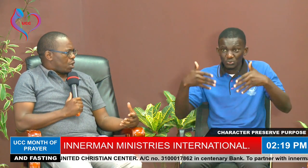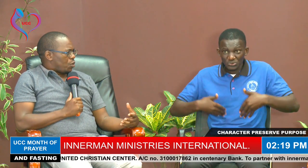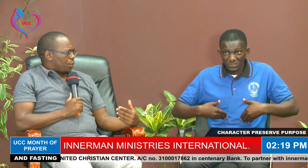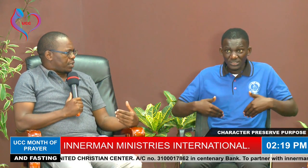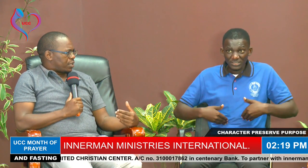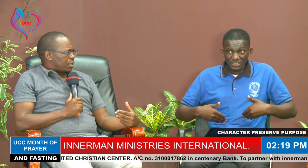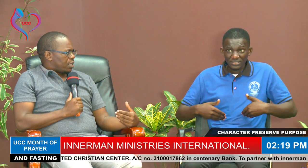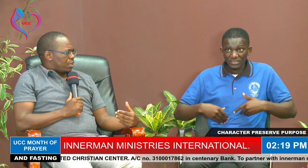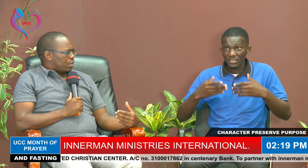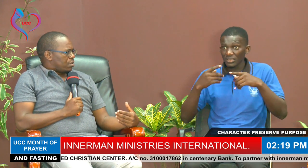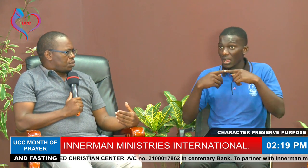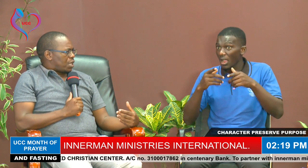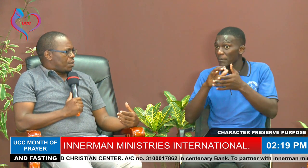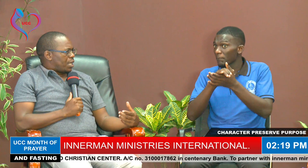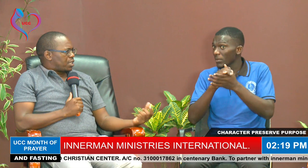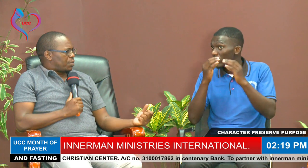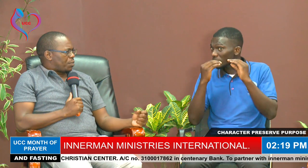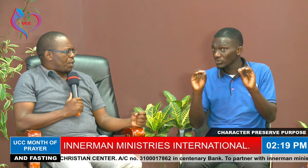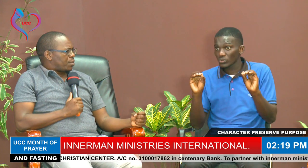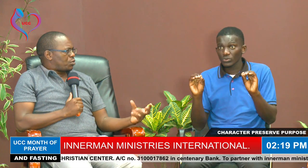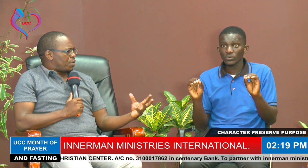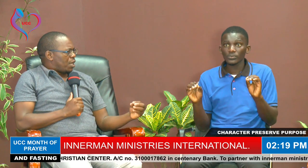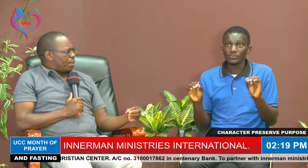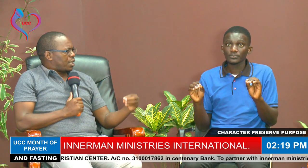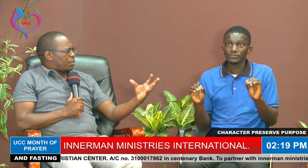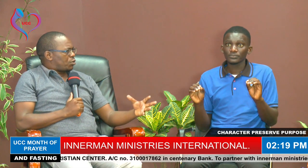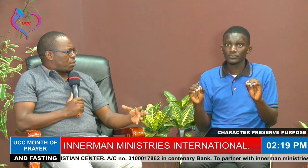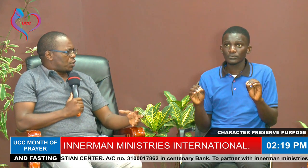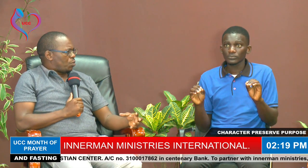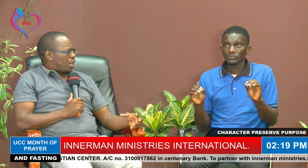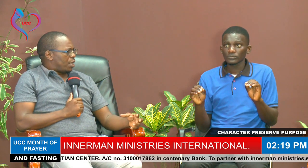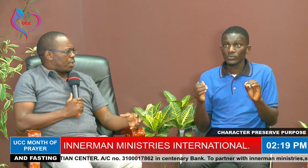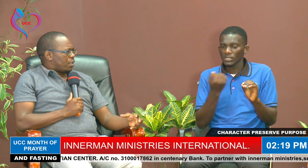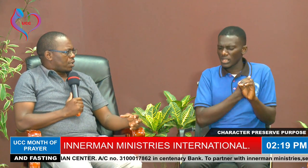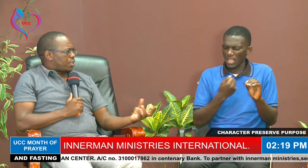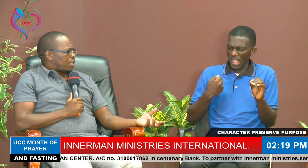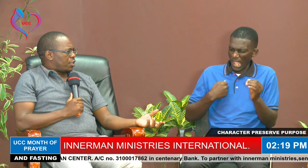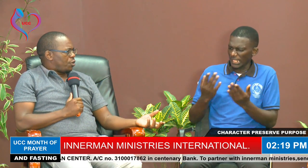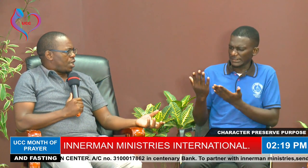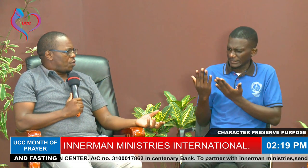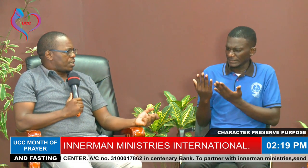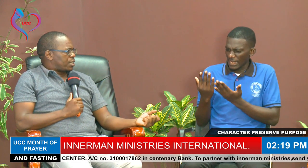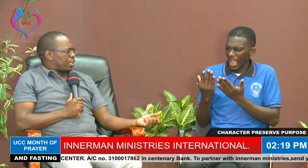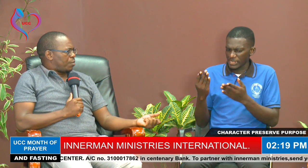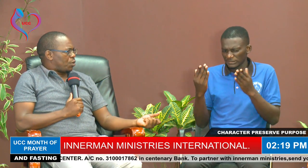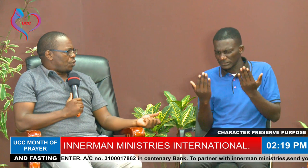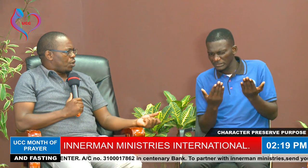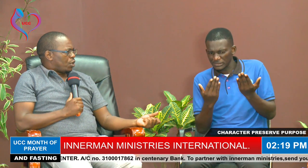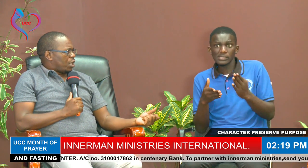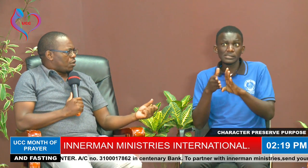wako Oasis. Tukagamba mwana sibe batyo. Bawola tibasitula. Abachaya tibasitula batyo mwana. Kazanya ne dole ya kwa jiseseke mikono. Eh,